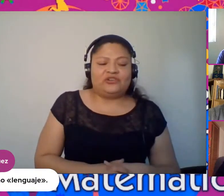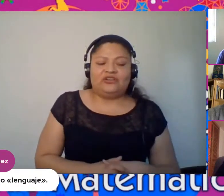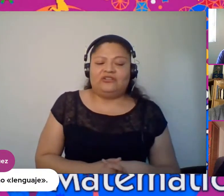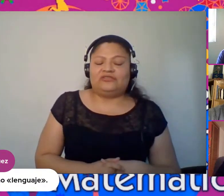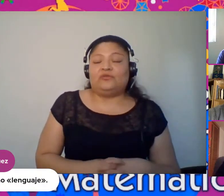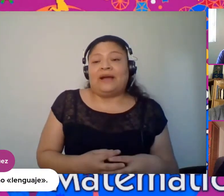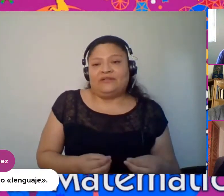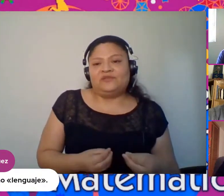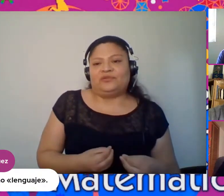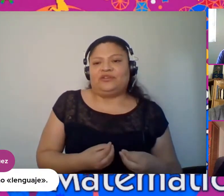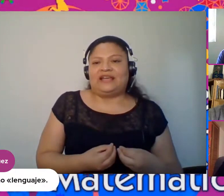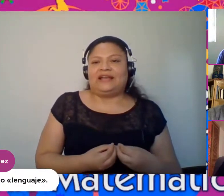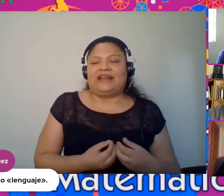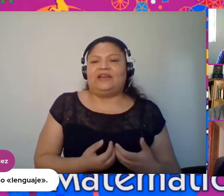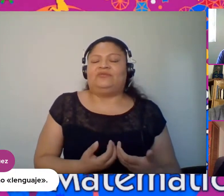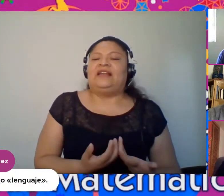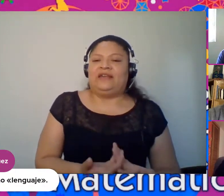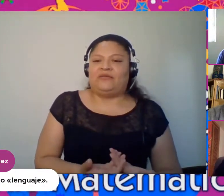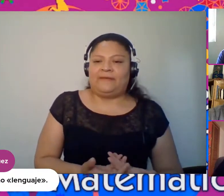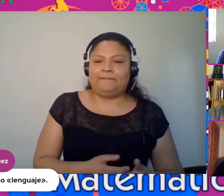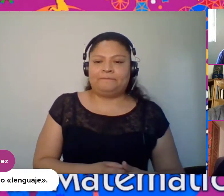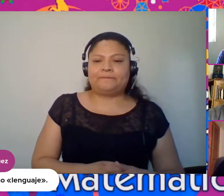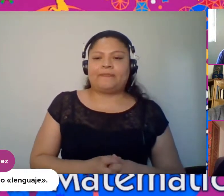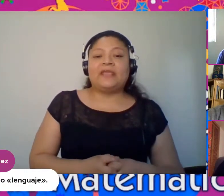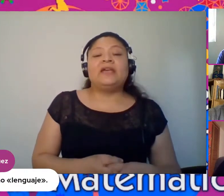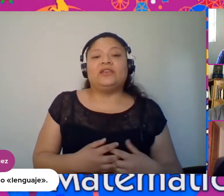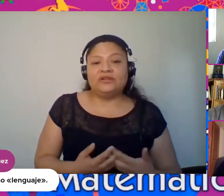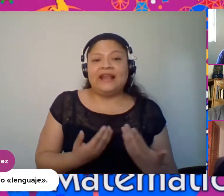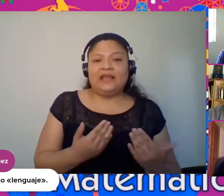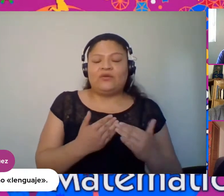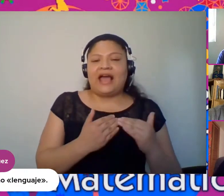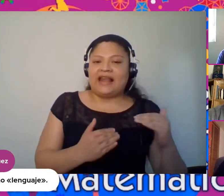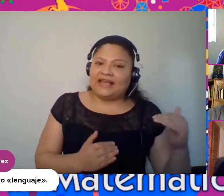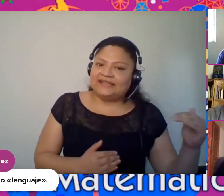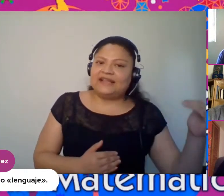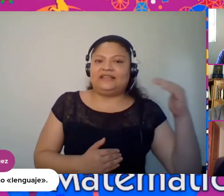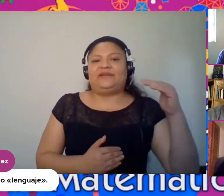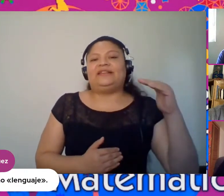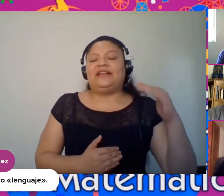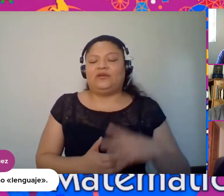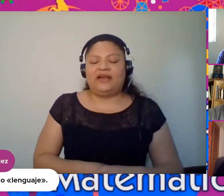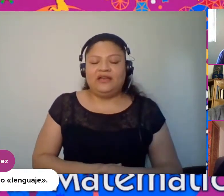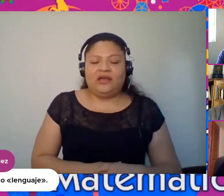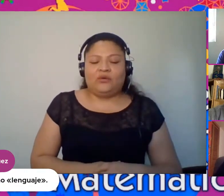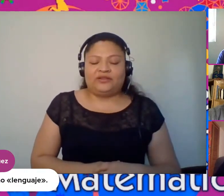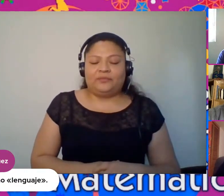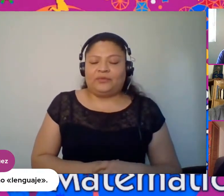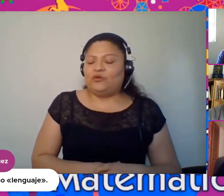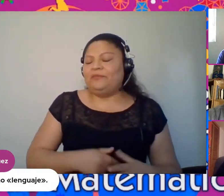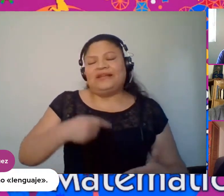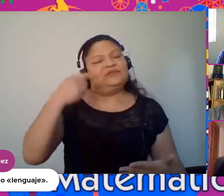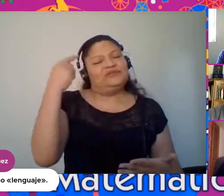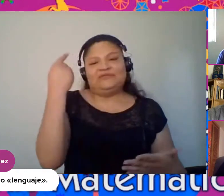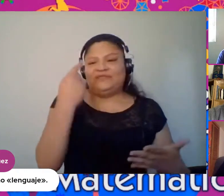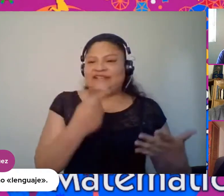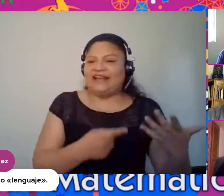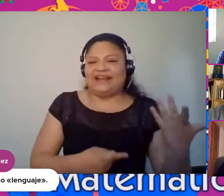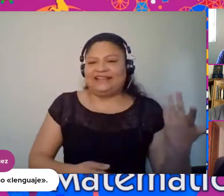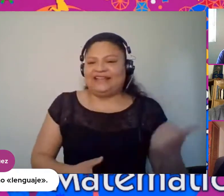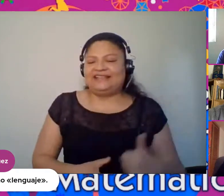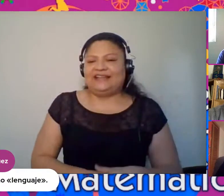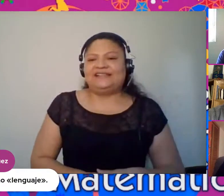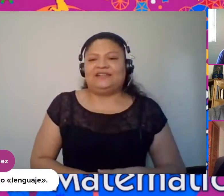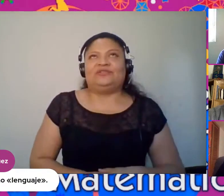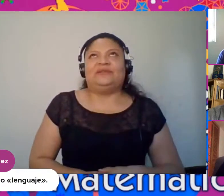definición, solo los humanos podrían crear una lengua. Y una lengua alcanza el nivel de lengua cuando cumple un sinfín